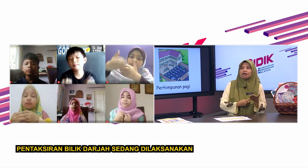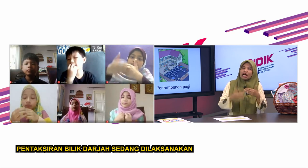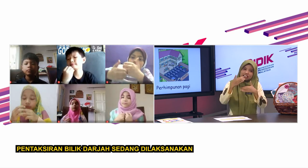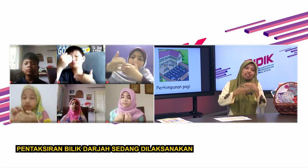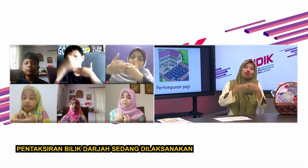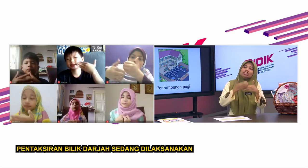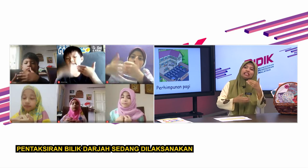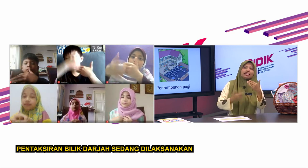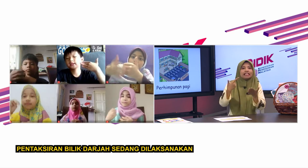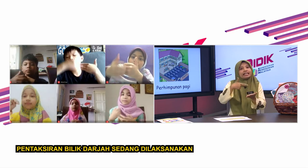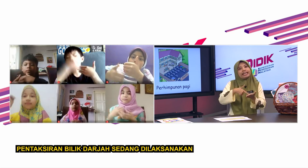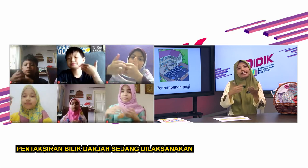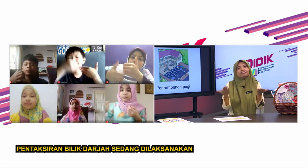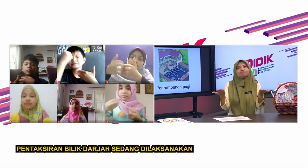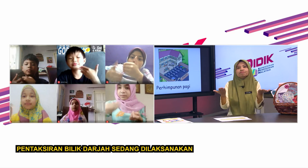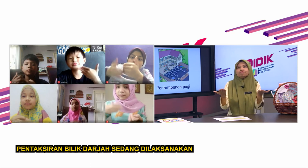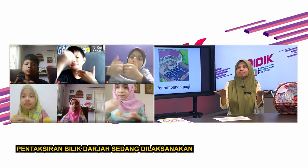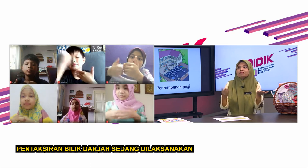Makan apa? Ya, roti. Lagi?